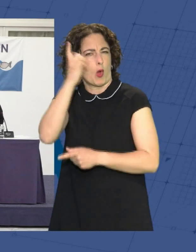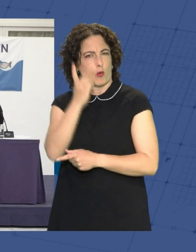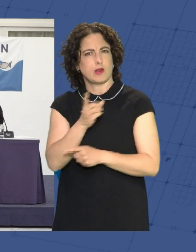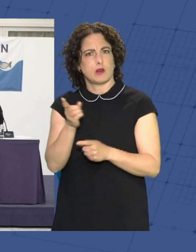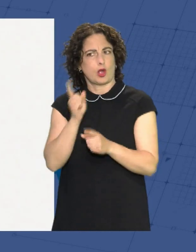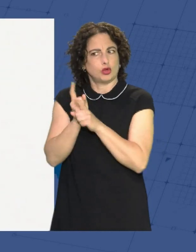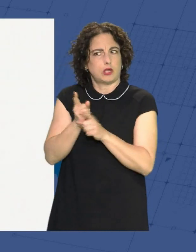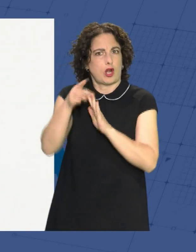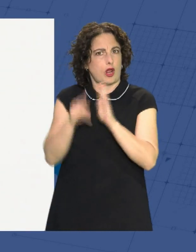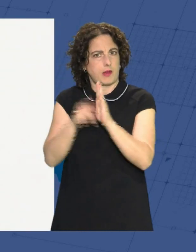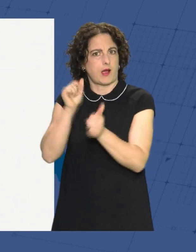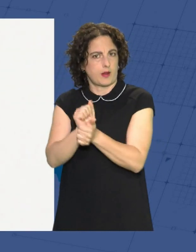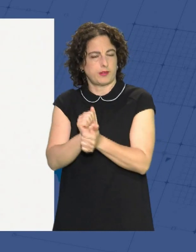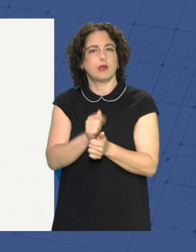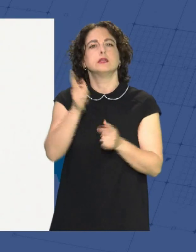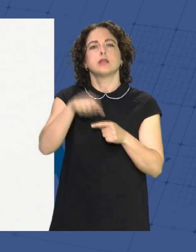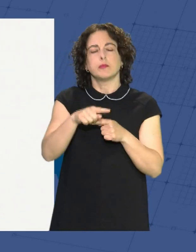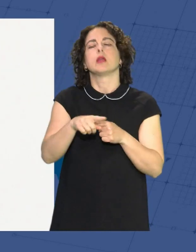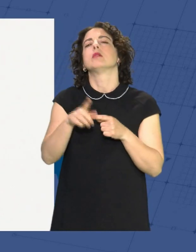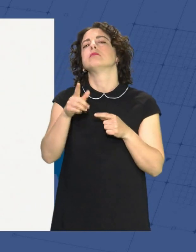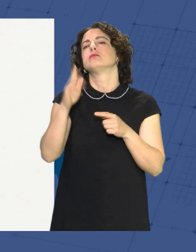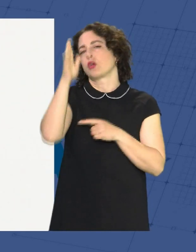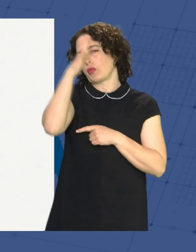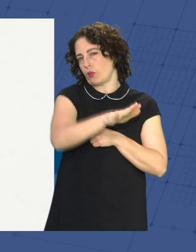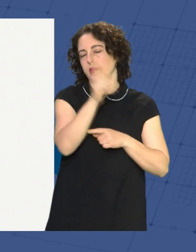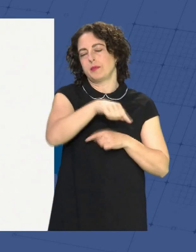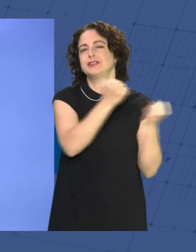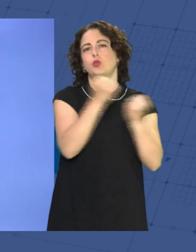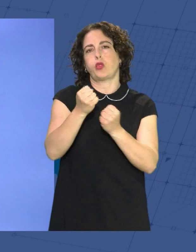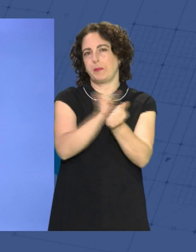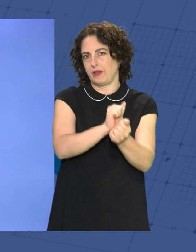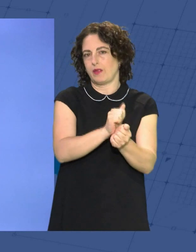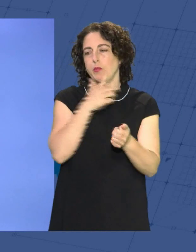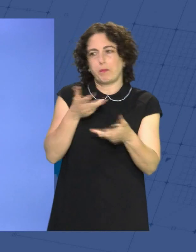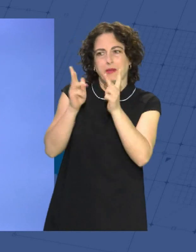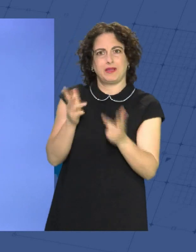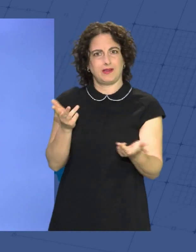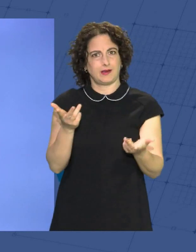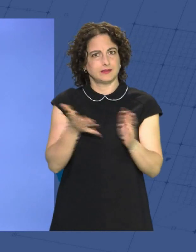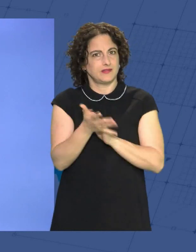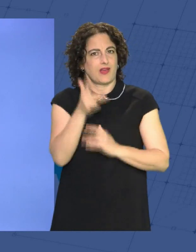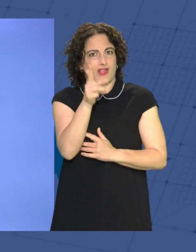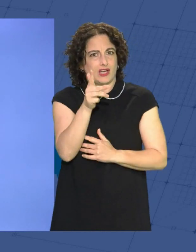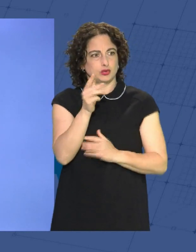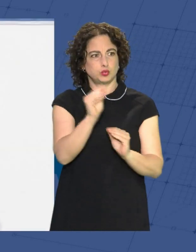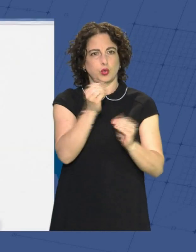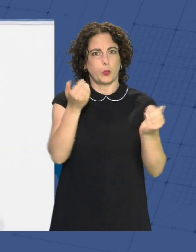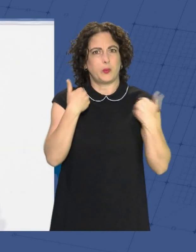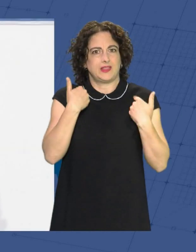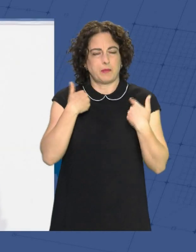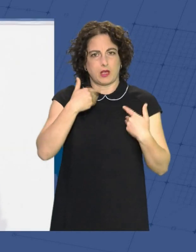normas de la cárcel y de forma subsidiaria contra instituciones penitenciarias por permitir una actuación que vulnera los derechos de las víctimas.